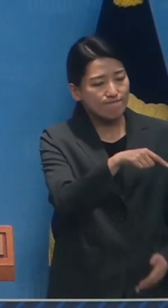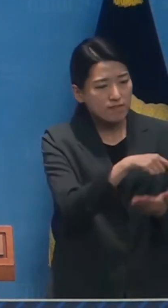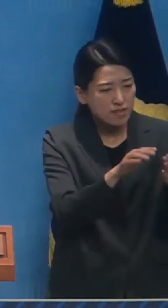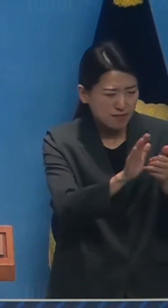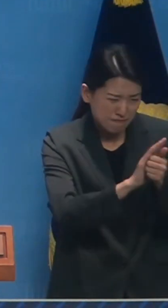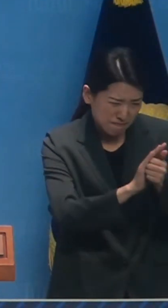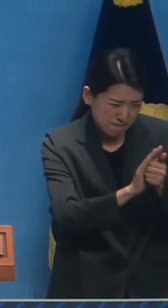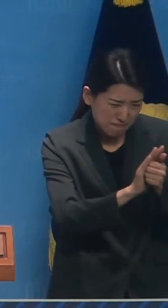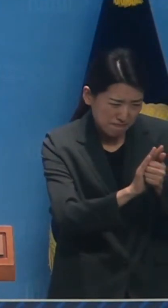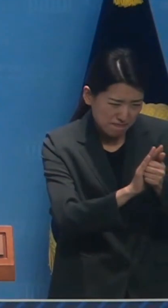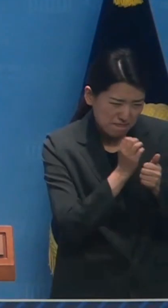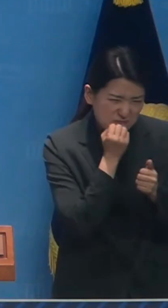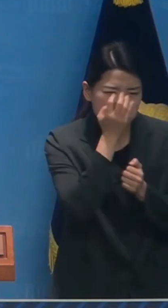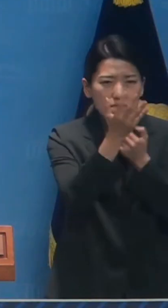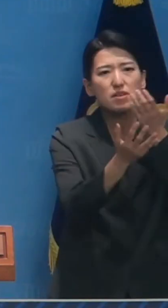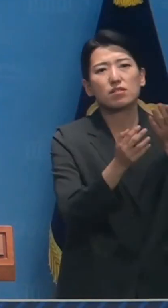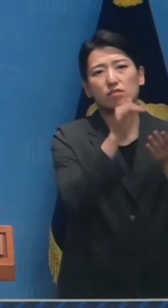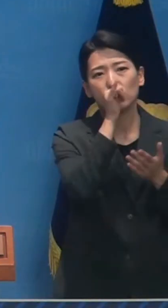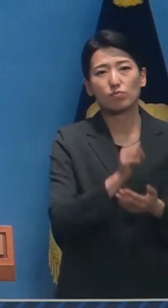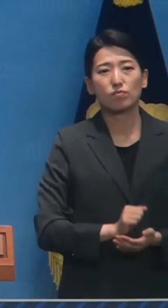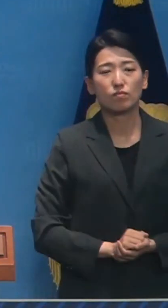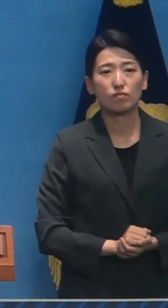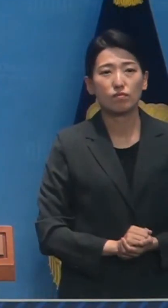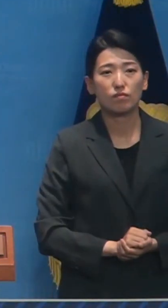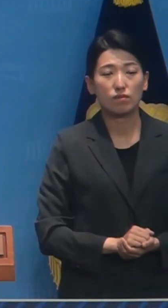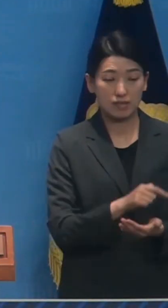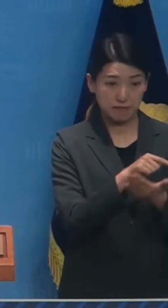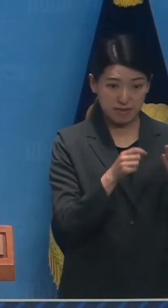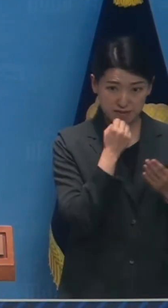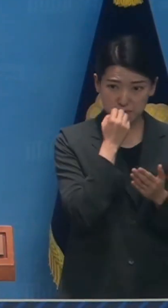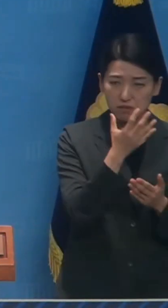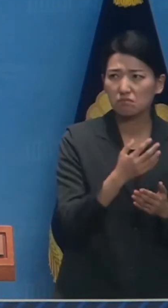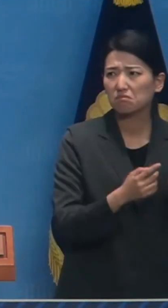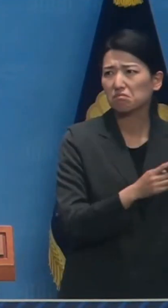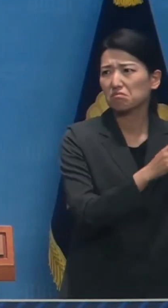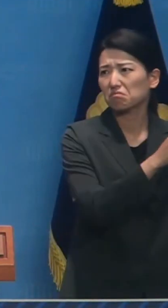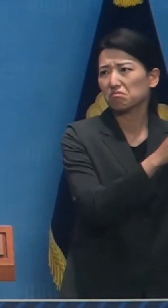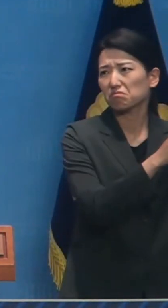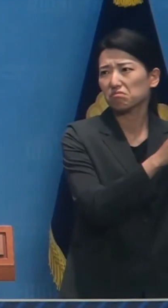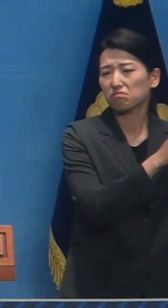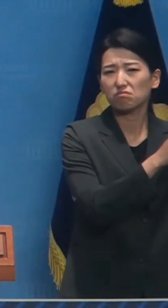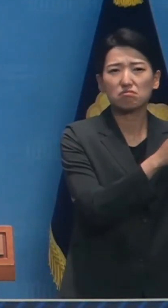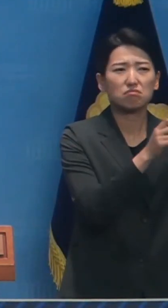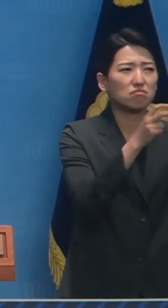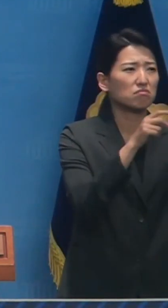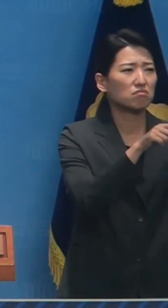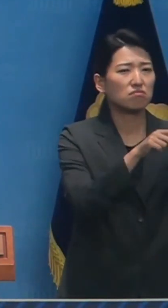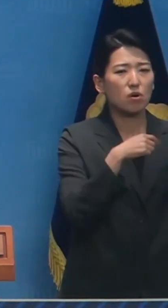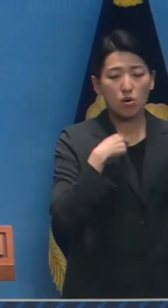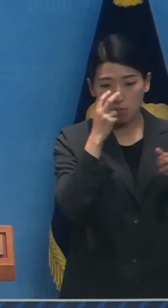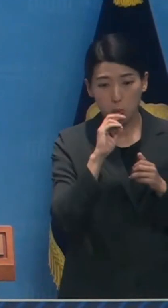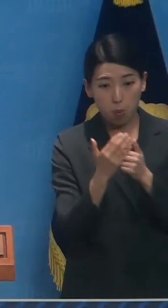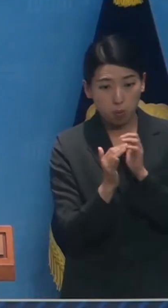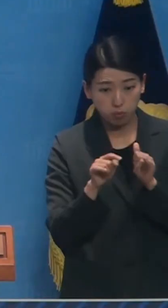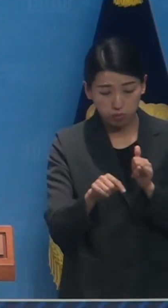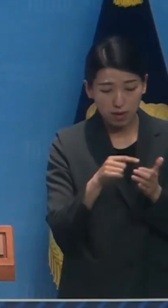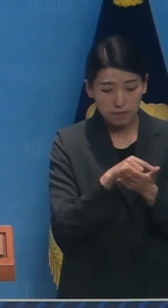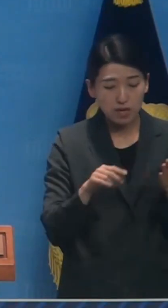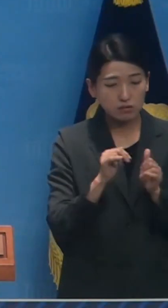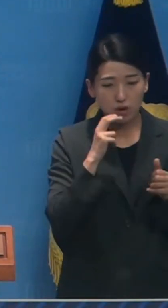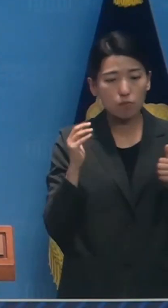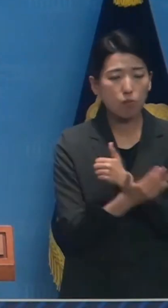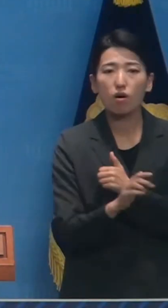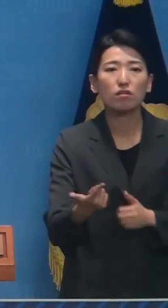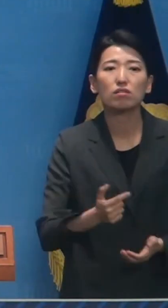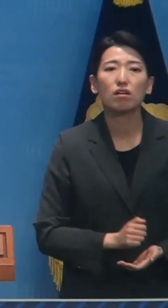발생하자 모든 직원과 조직은 원장님 범죄자를 보호하고 피해자를 철저하게 외면했습니다.